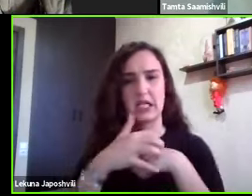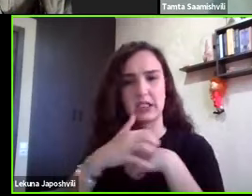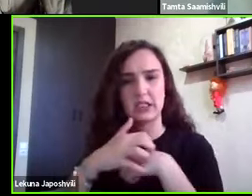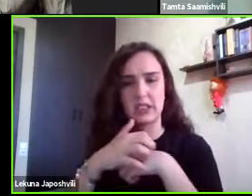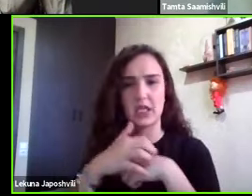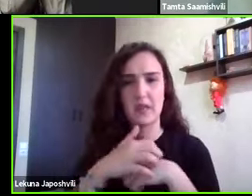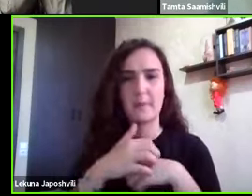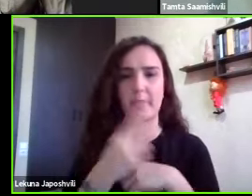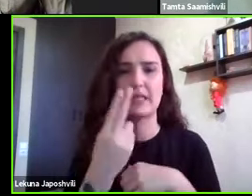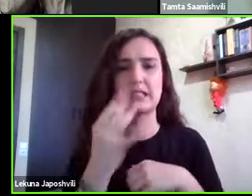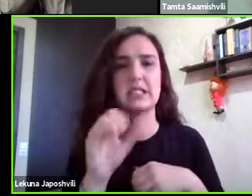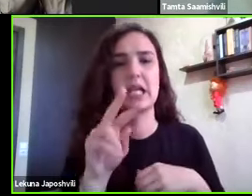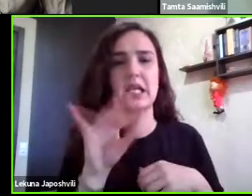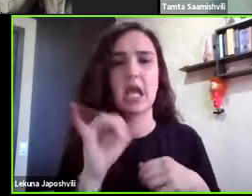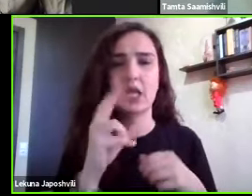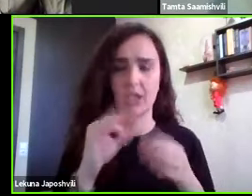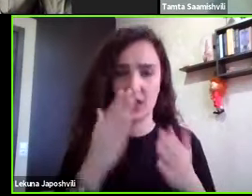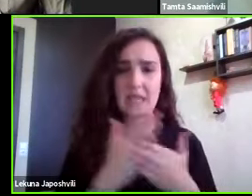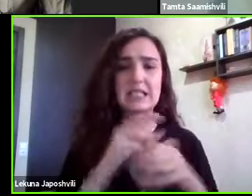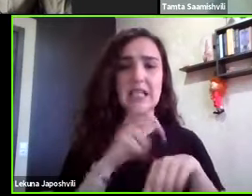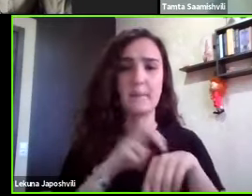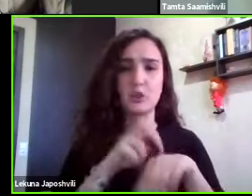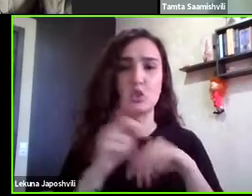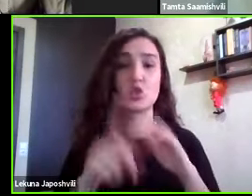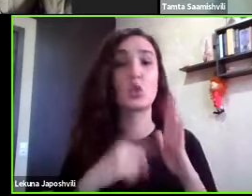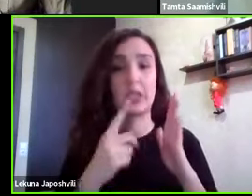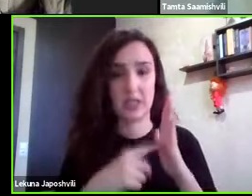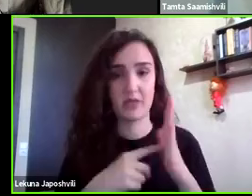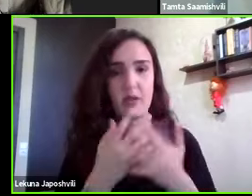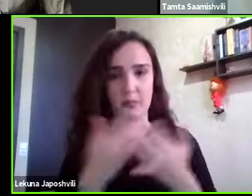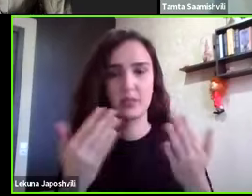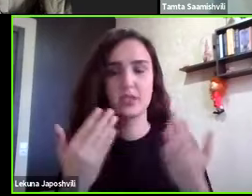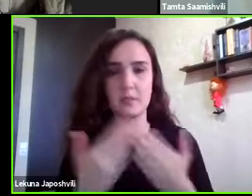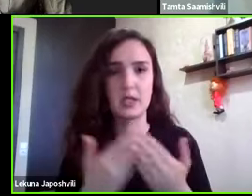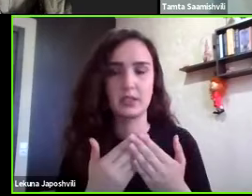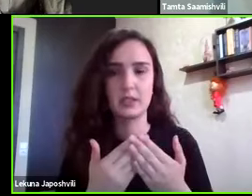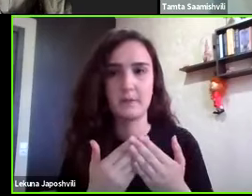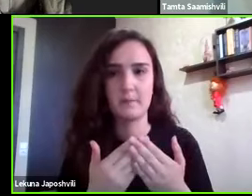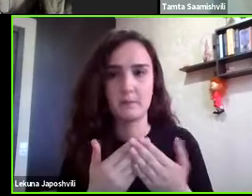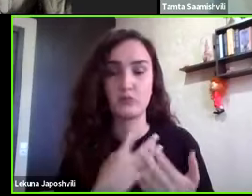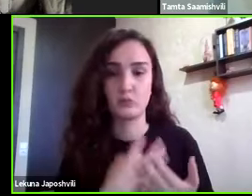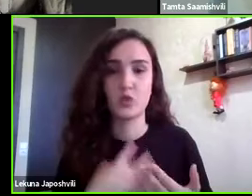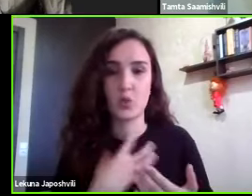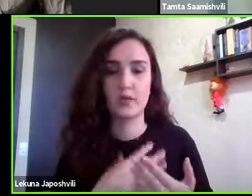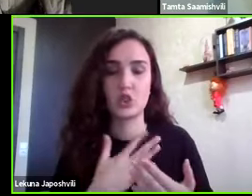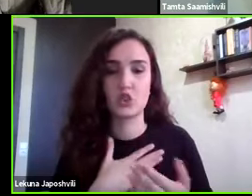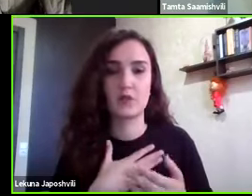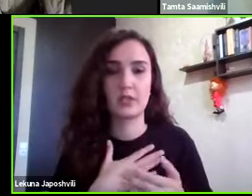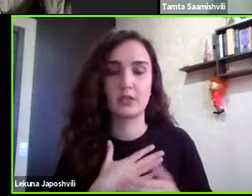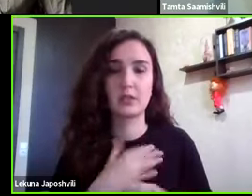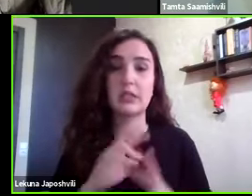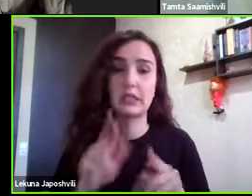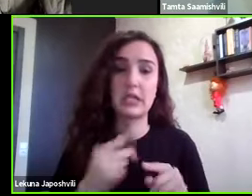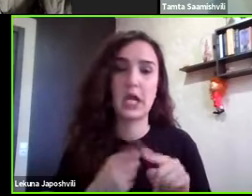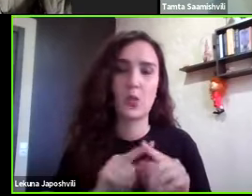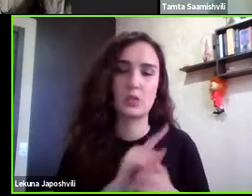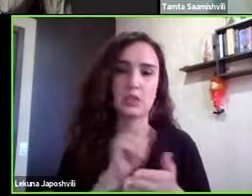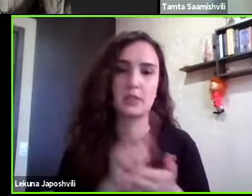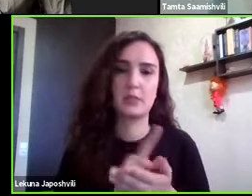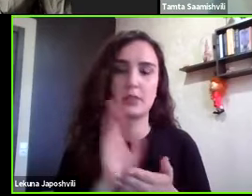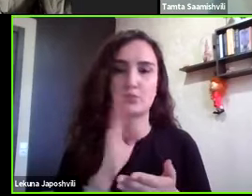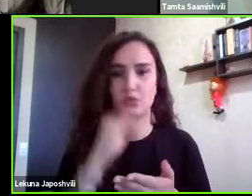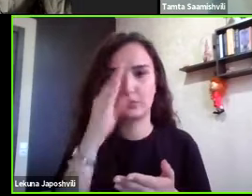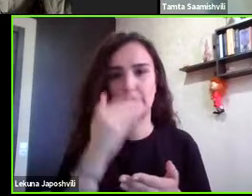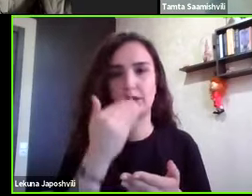ან ცელიაკია. მოკლედ არის სამედიცინო კითხვებიც, რომელიც ვთქვათ გვაღელვებს ჩვენ მედიკებს და აუცილებელია